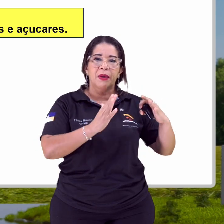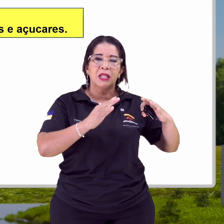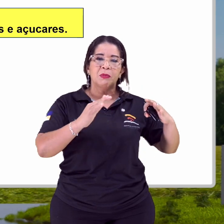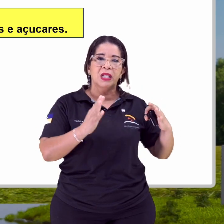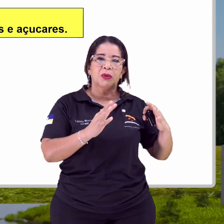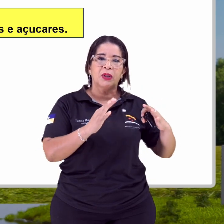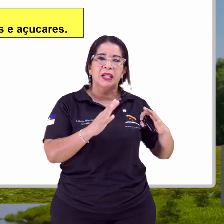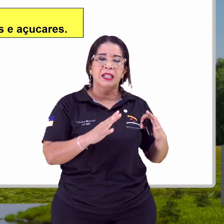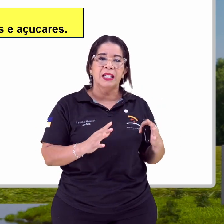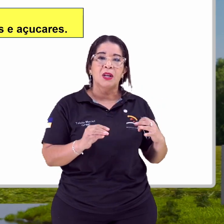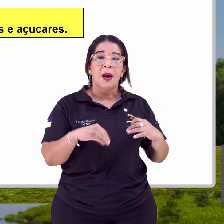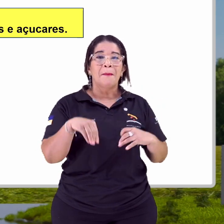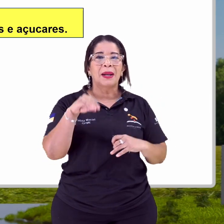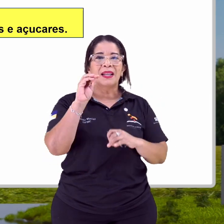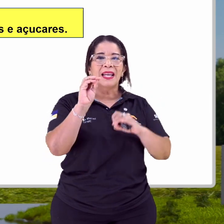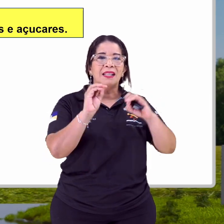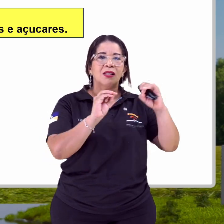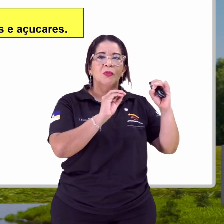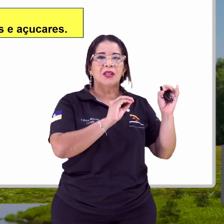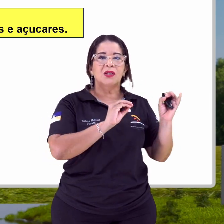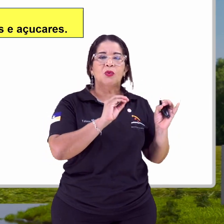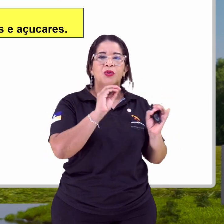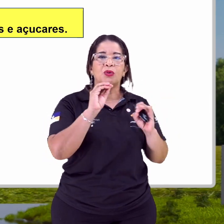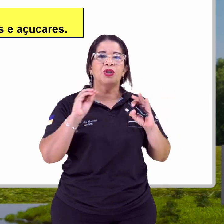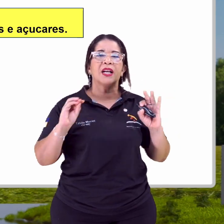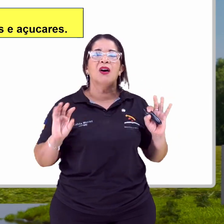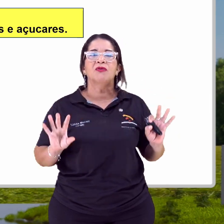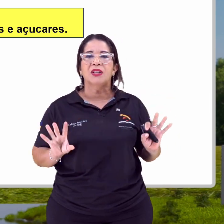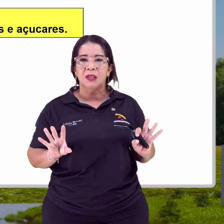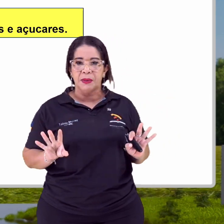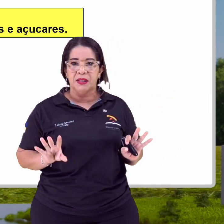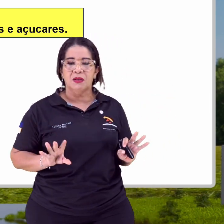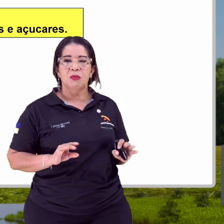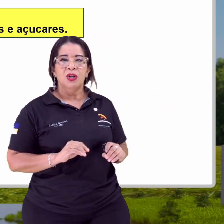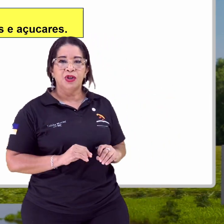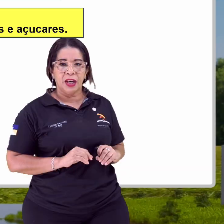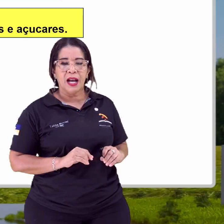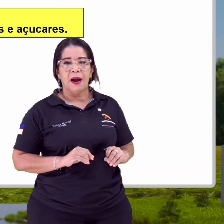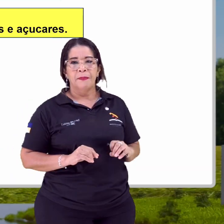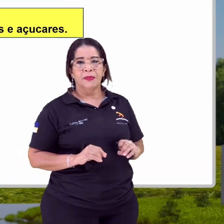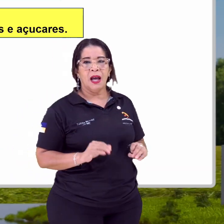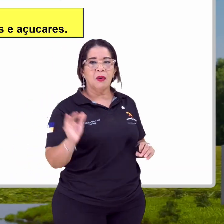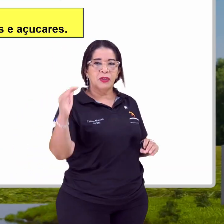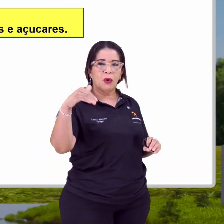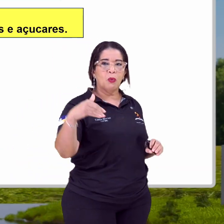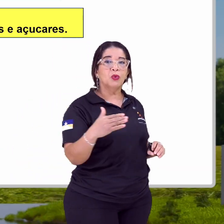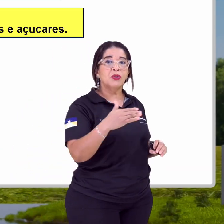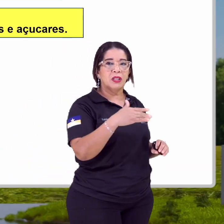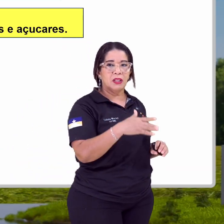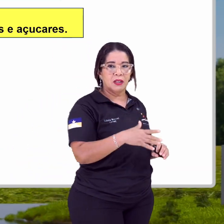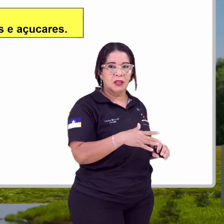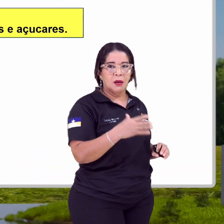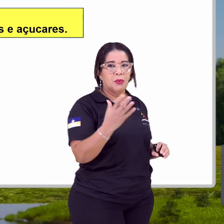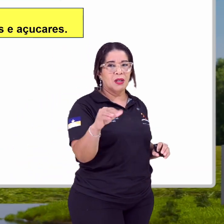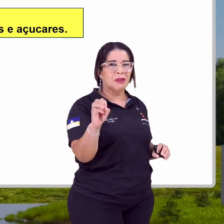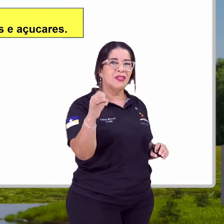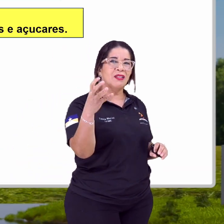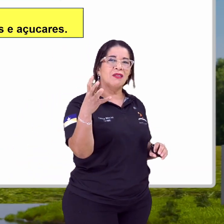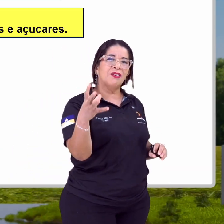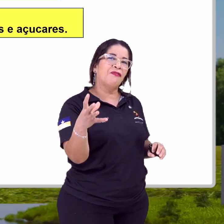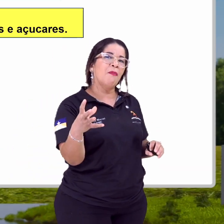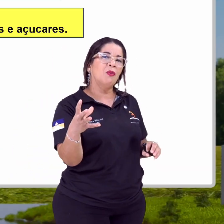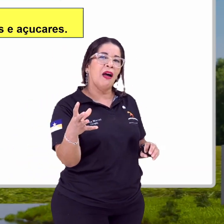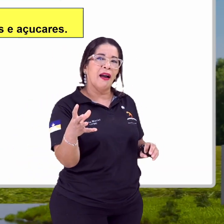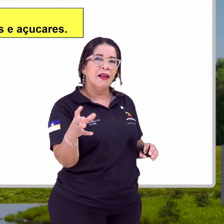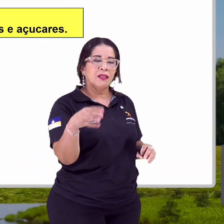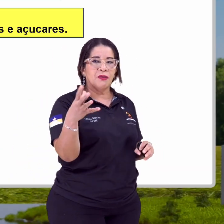movimento mesmo líquido aqui dentro para que essas substâncias consigam chegar onde elas precisam chegar, tá? Ou ser conduzidas. Por exemplo, as vesículas